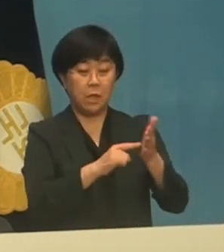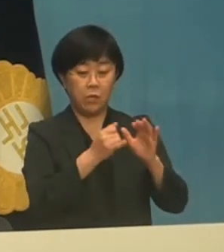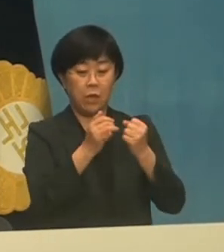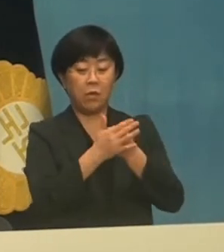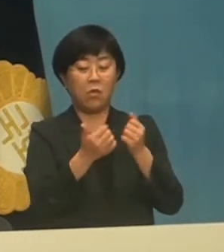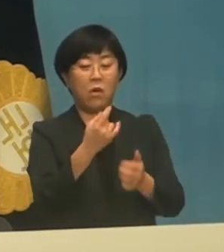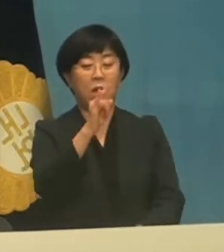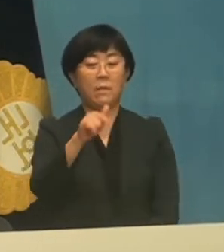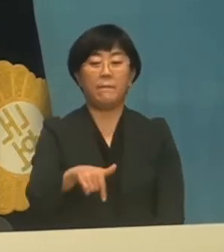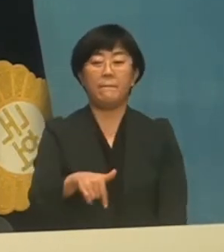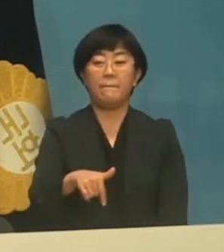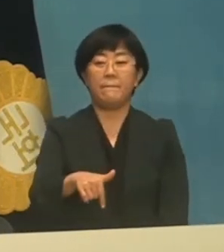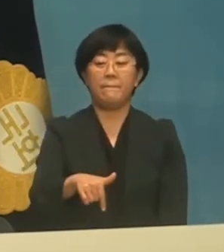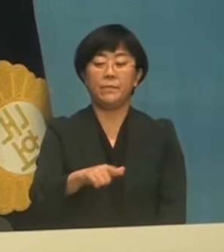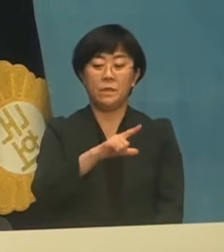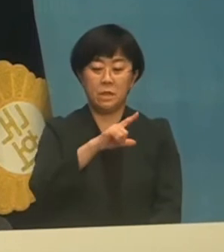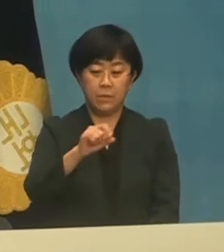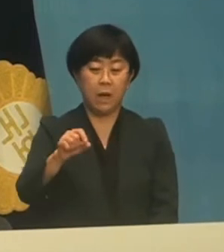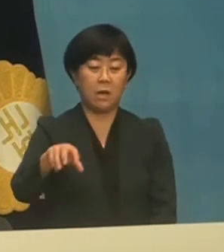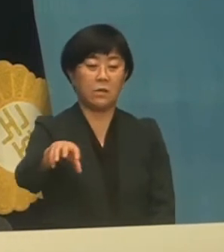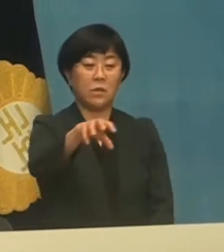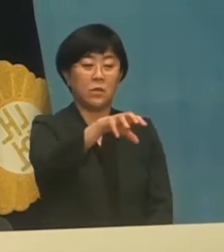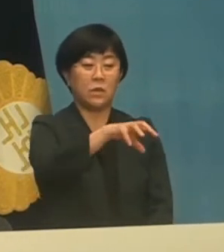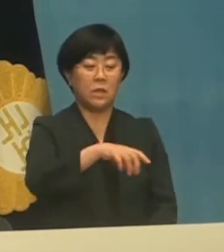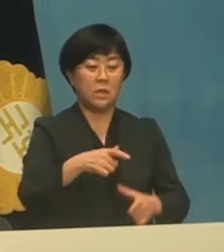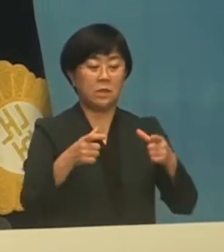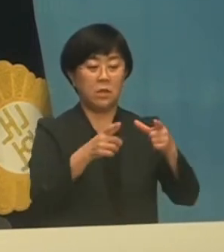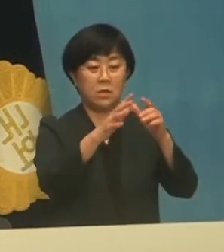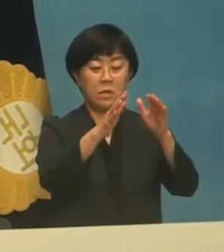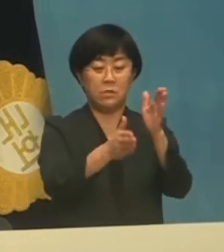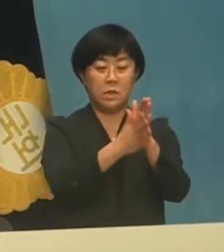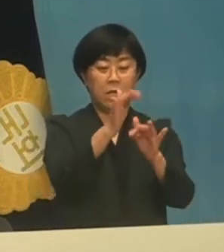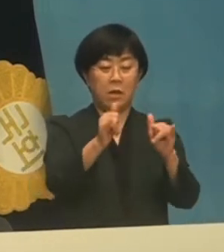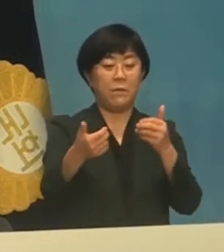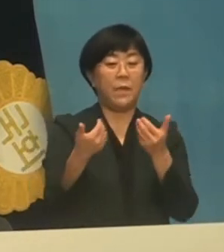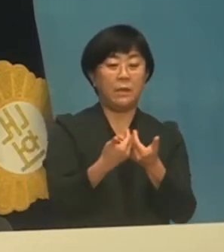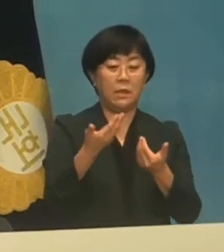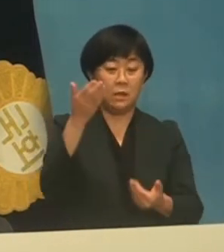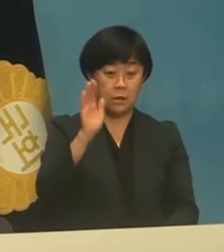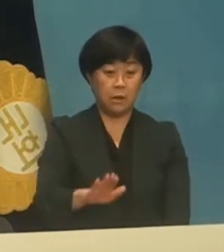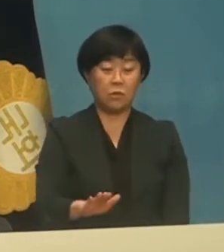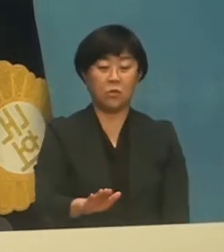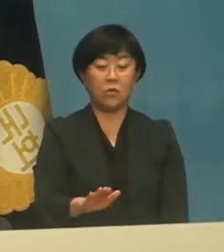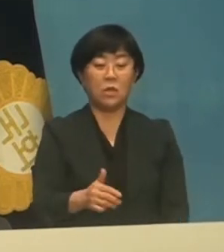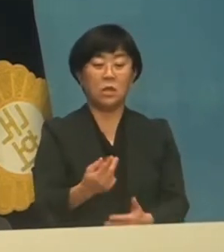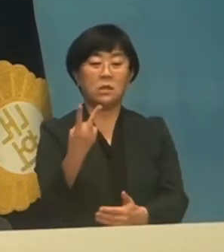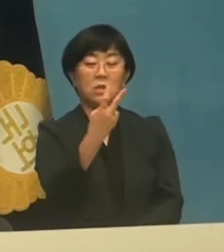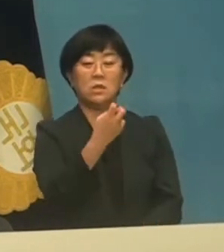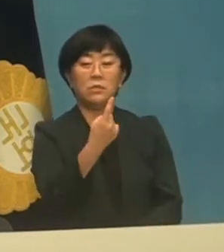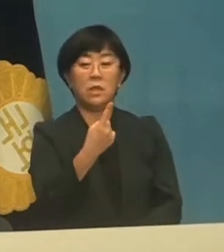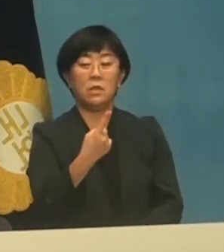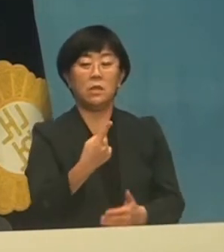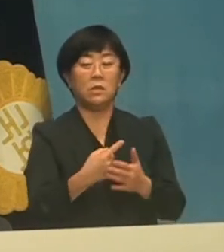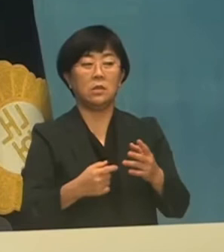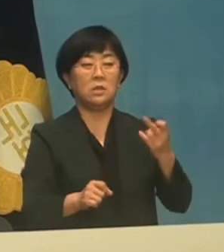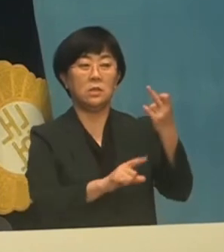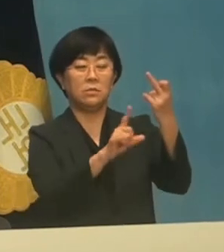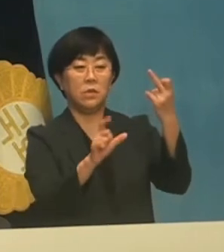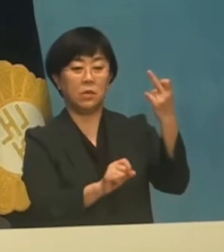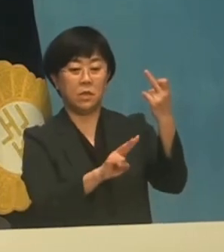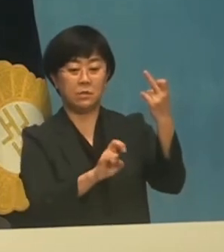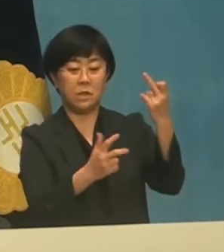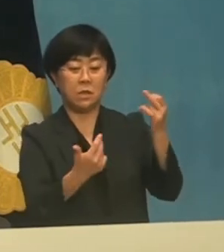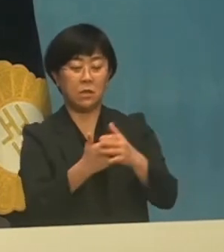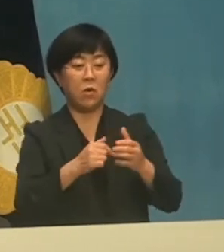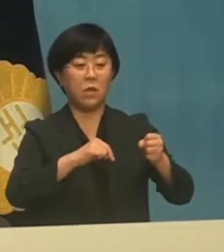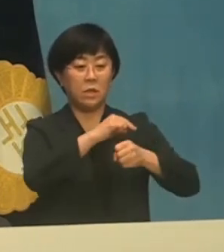핵발전소 지역 지방자치단체와 지방의회, 지역 시민사회의 반대 여론에도 불구하고 2021년 12월 27일에